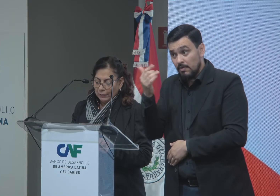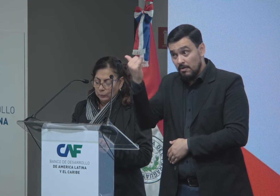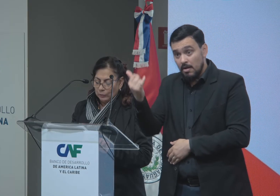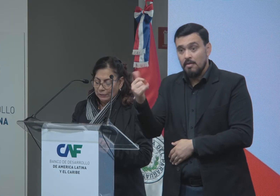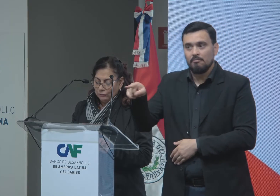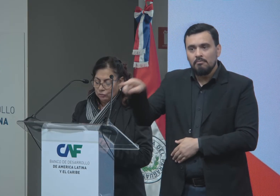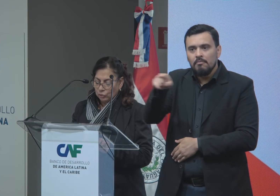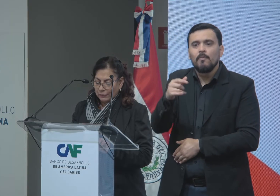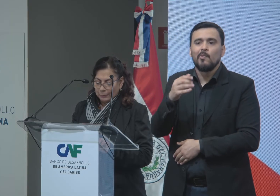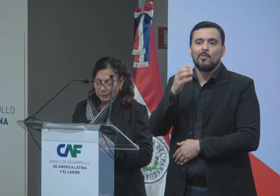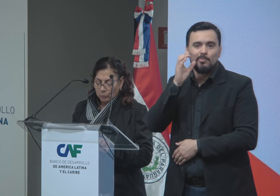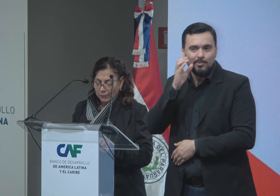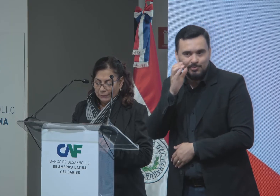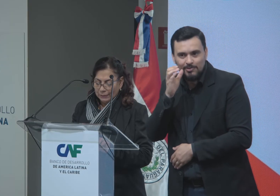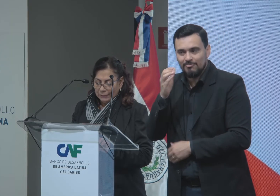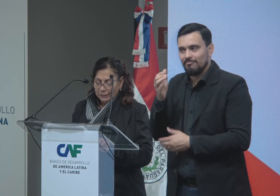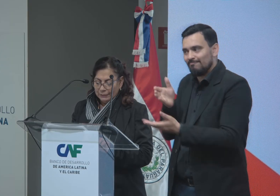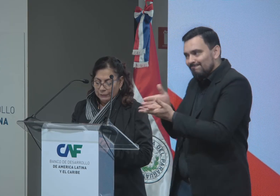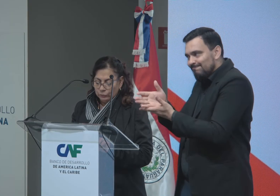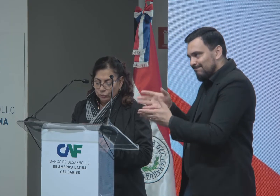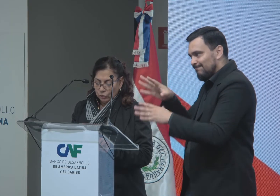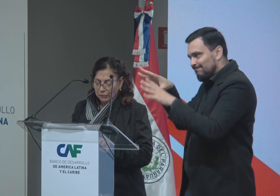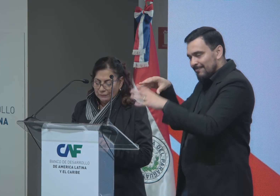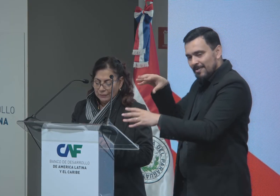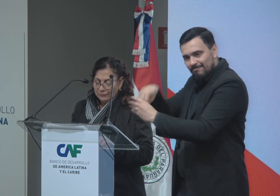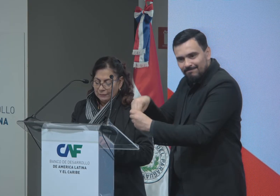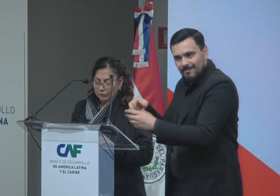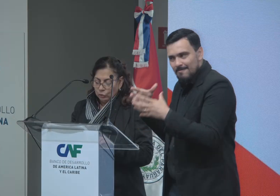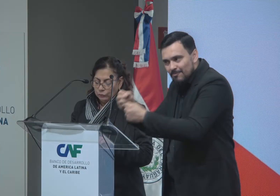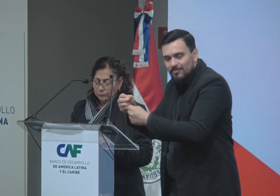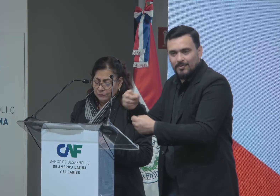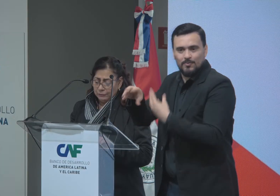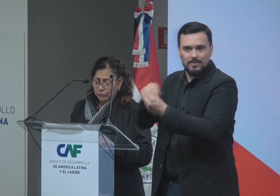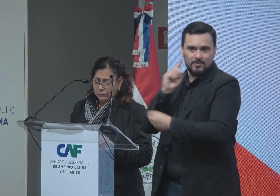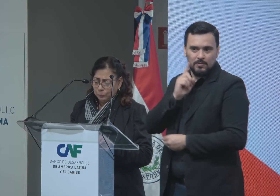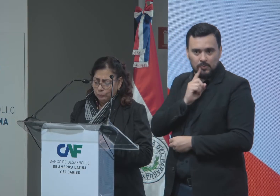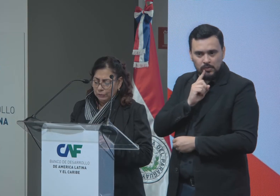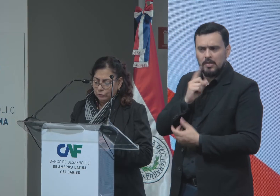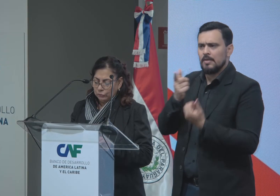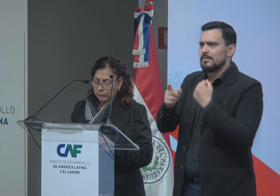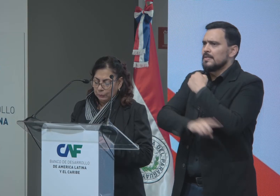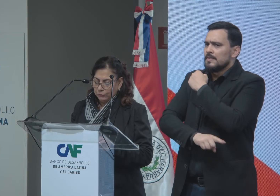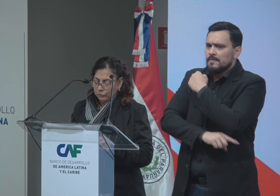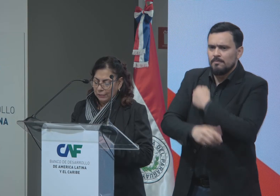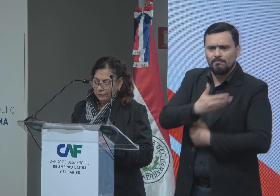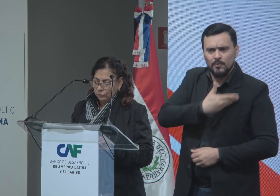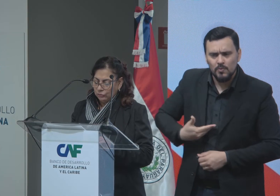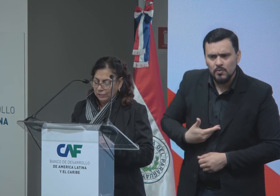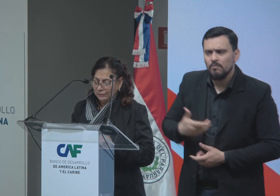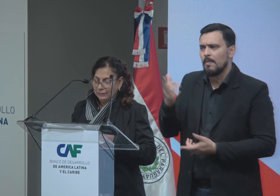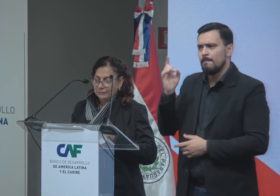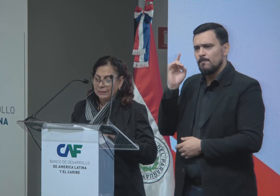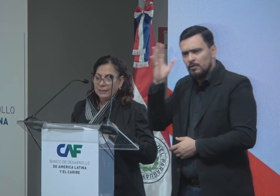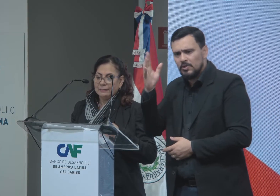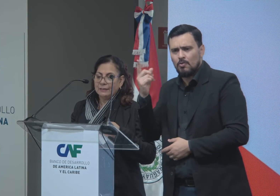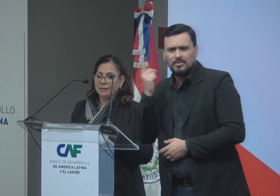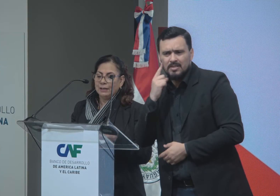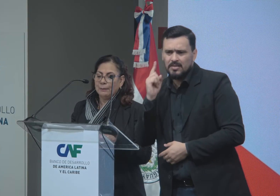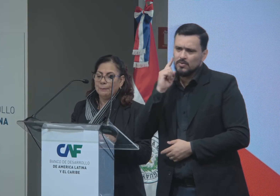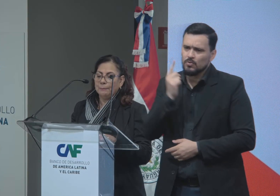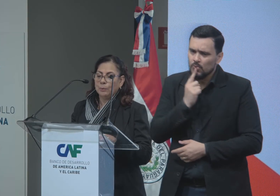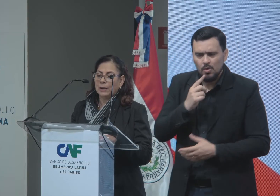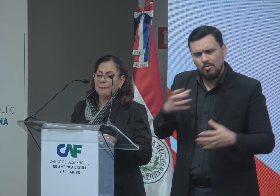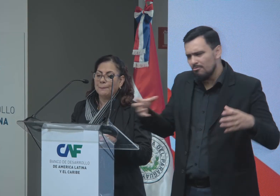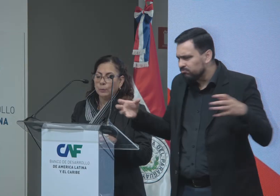de la comunidad sorda paraguaya, instituciones, servidores públicos y profesionales oyentes que